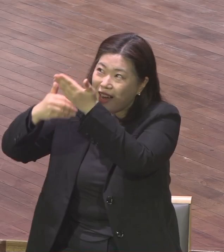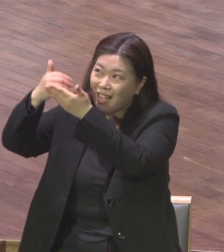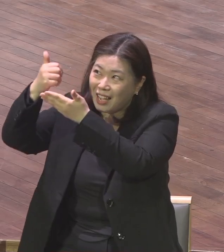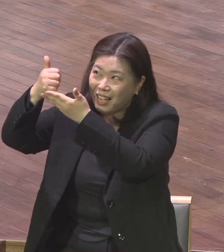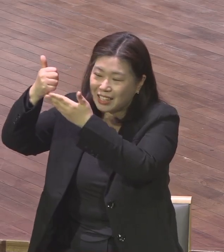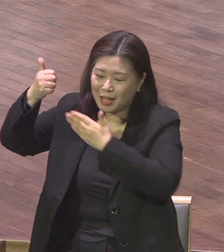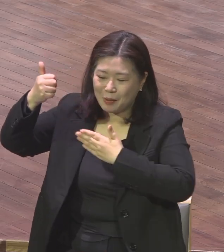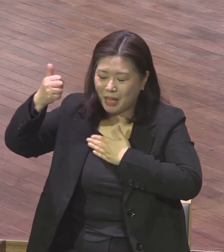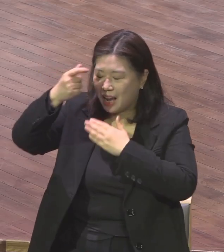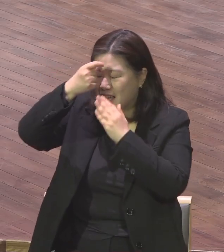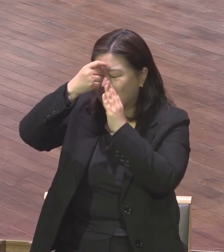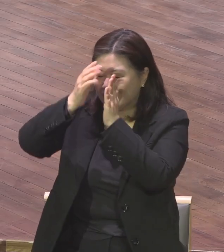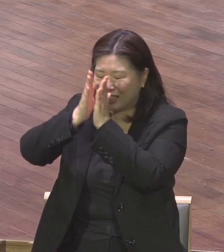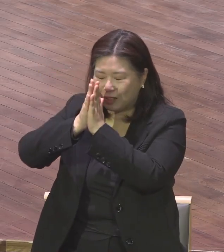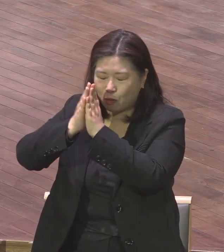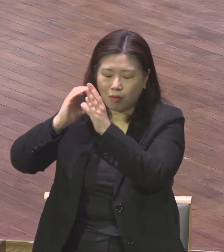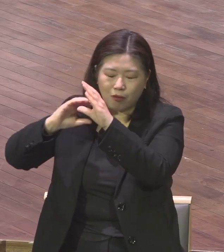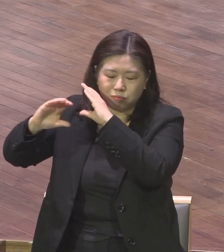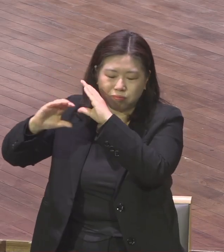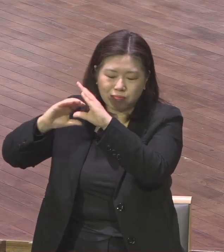영적 교제를 유지하는 것.